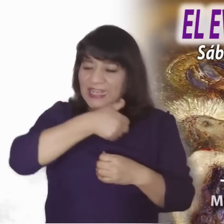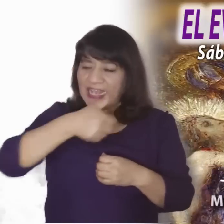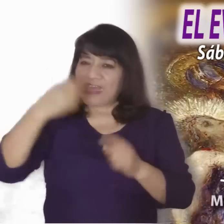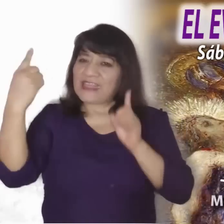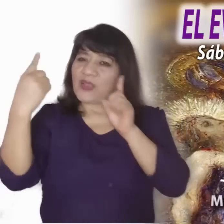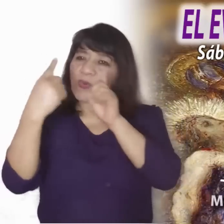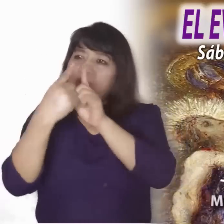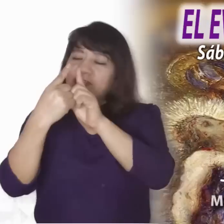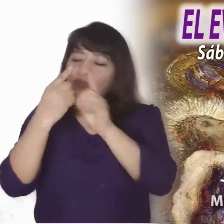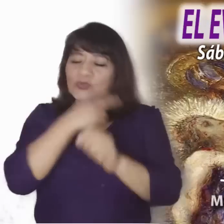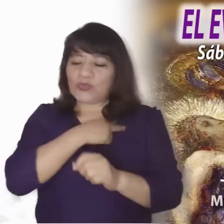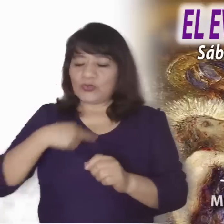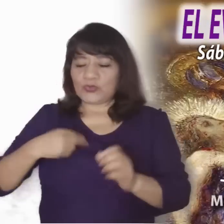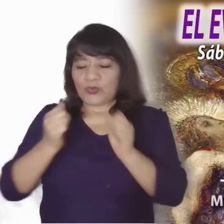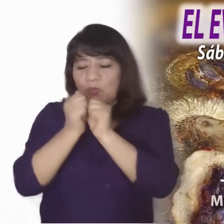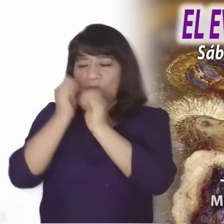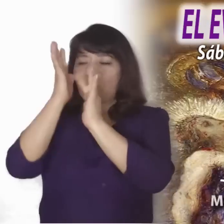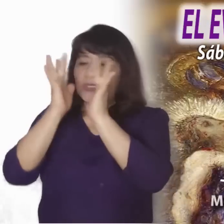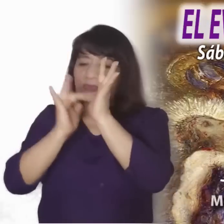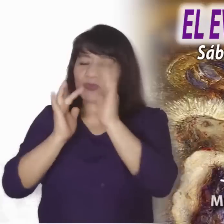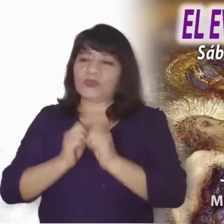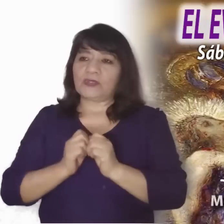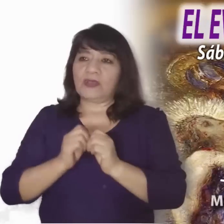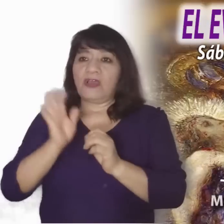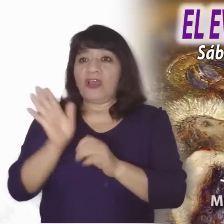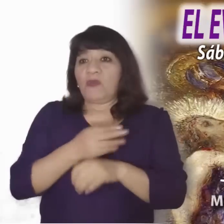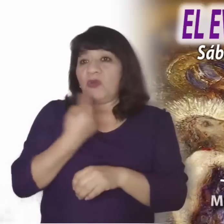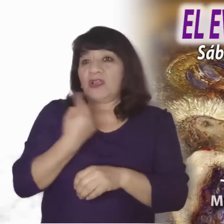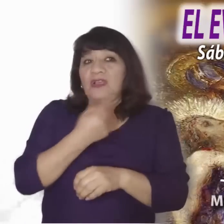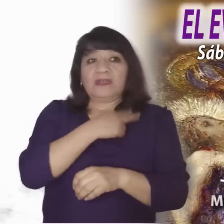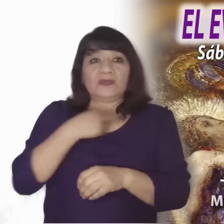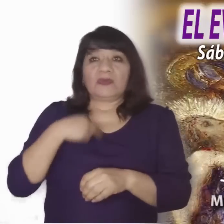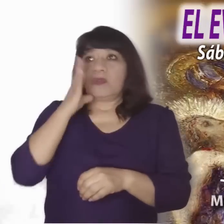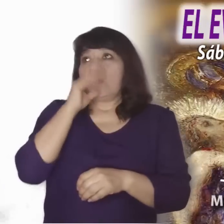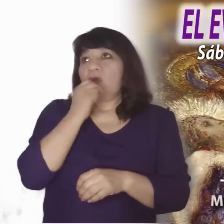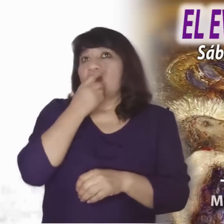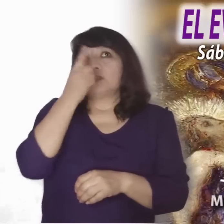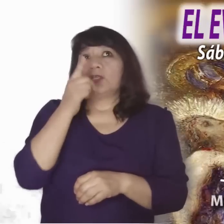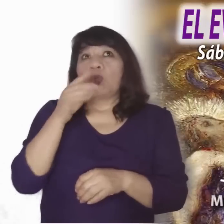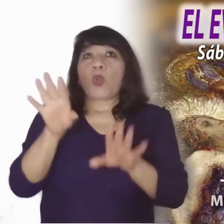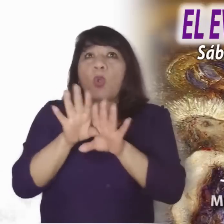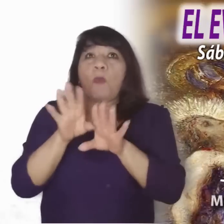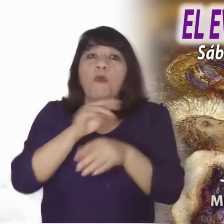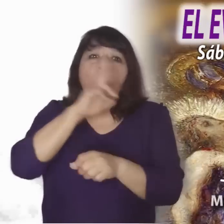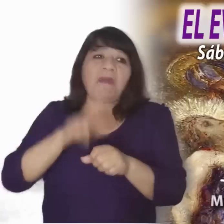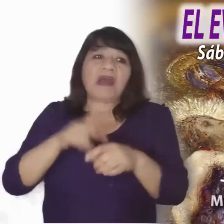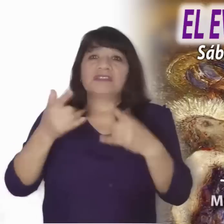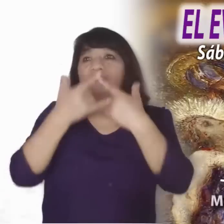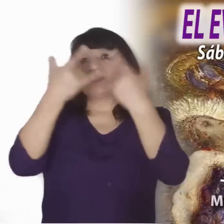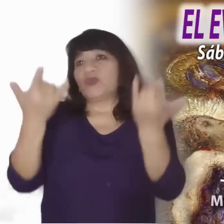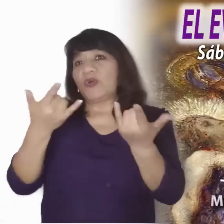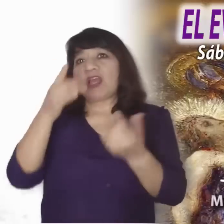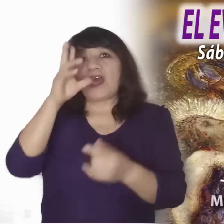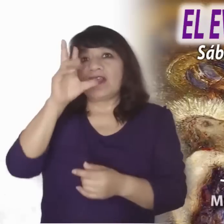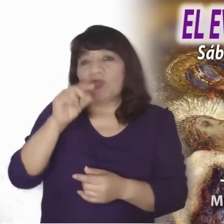Jesús. Y digo que hemos vivido porque no se puede reducir a una historia del pasado, sino que se tiene